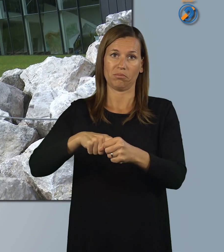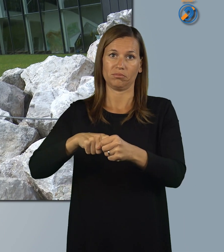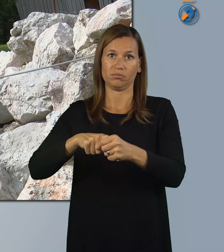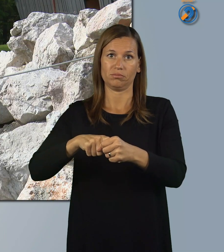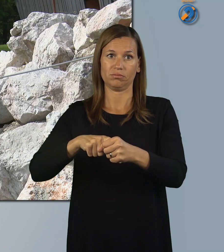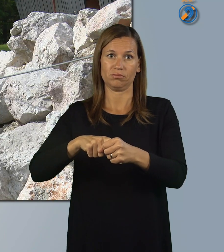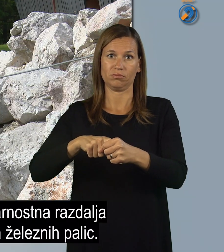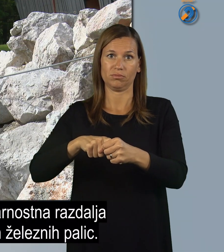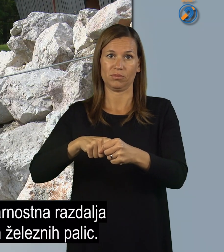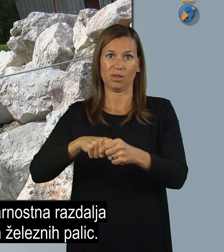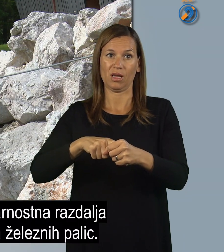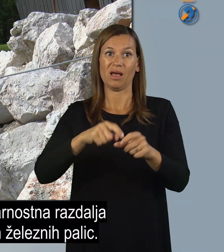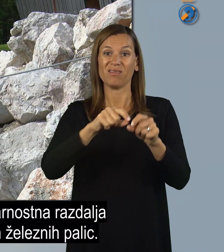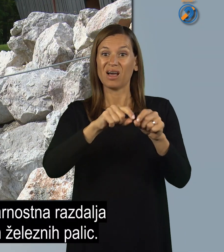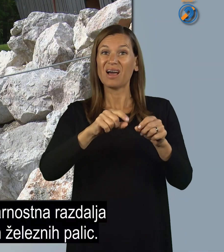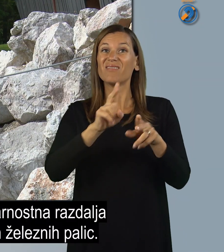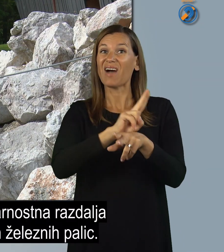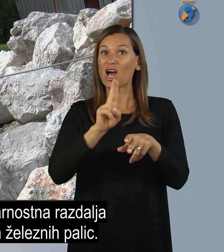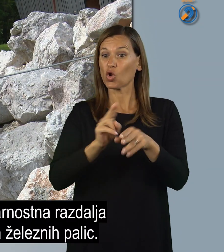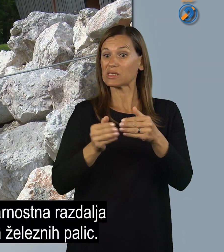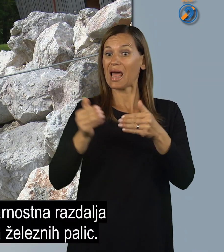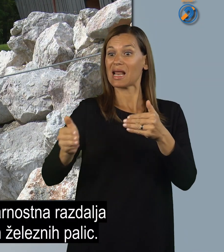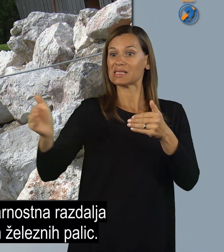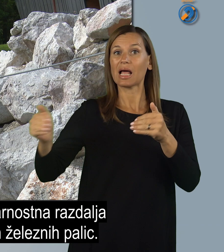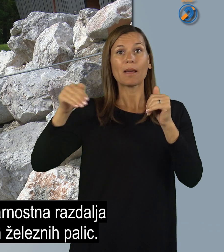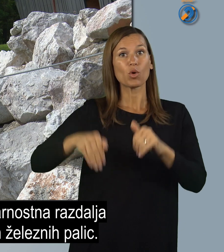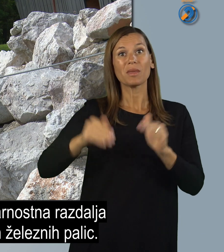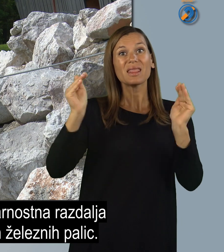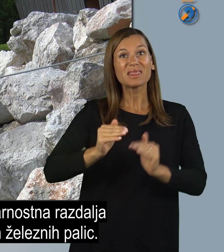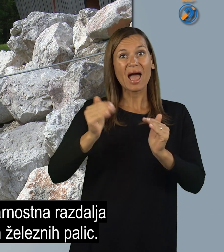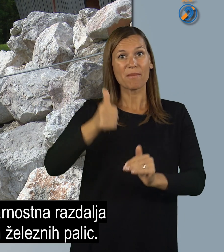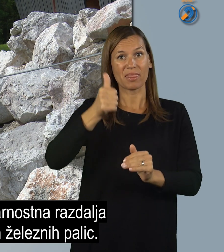gor. V prečki mora biti varnostna razdalja vsaj